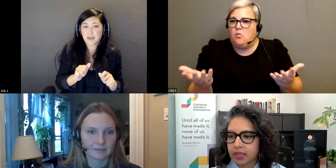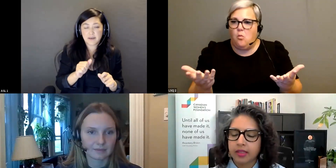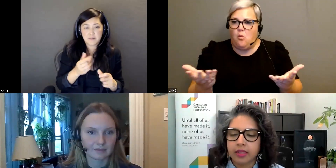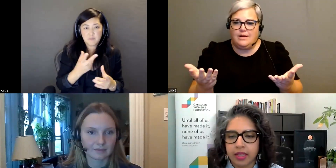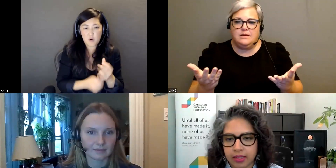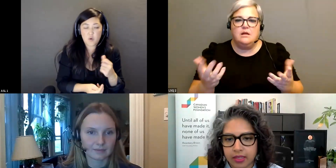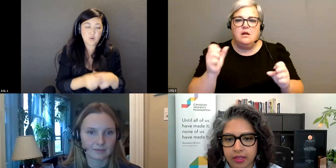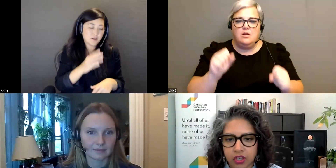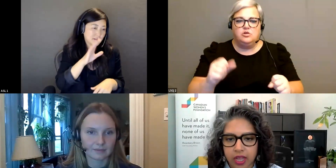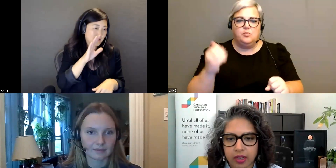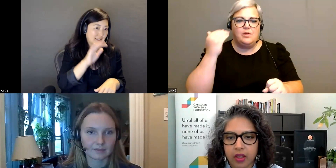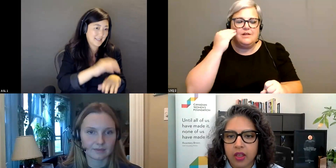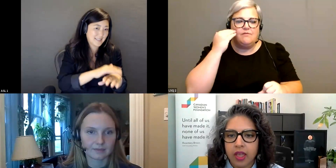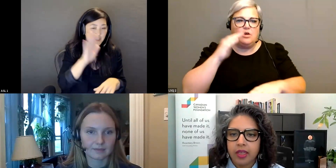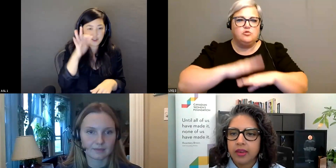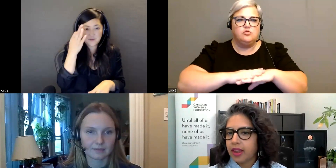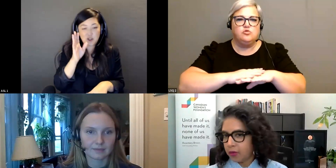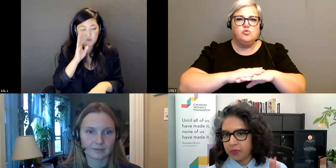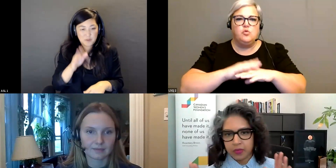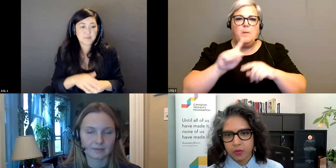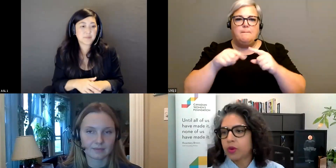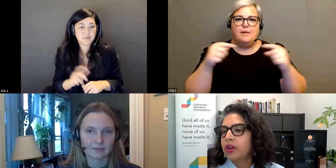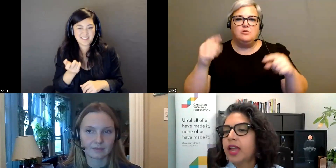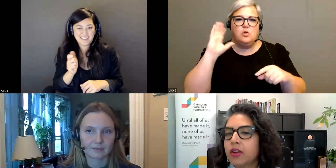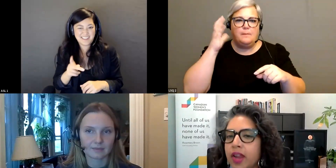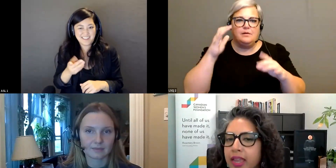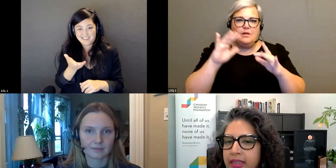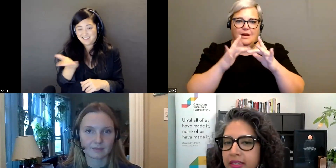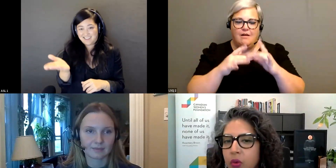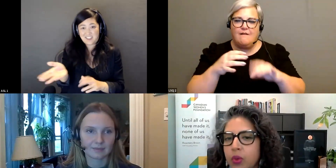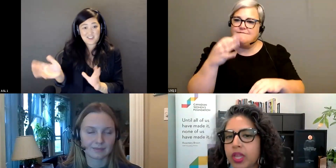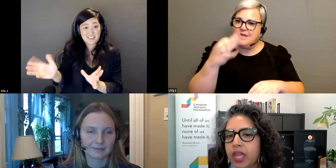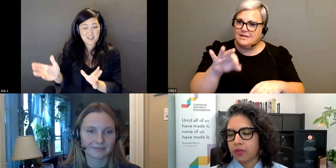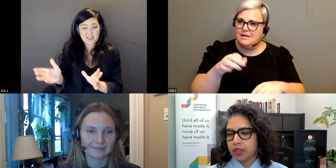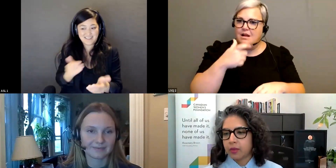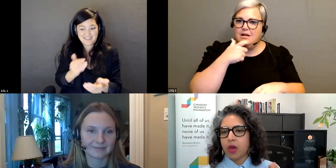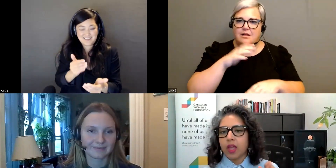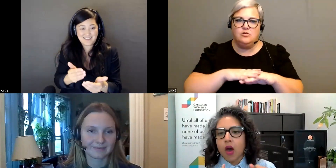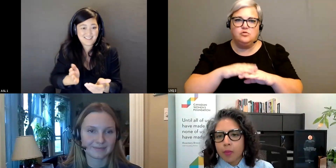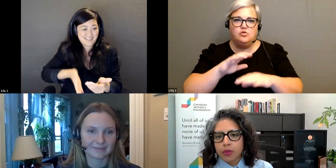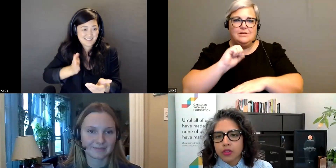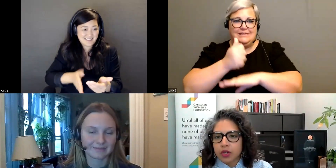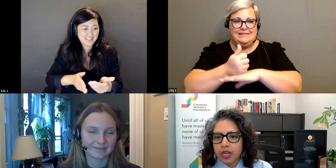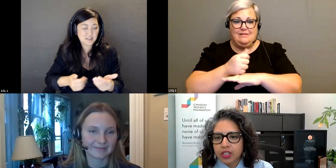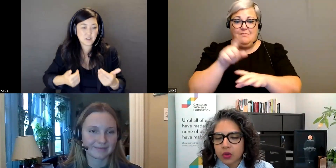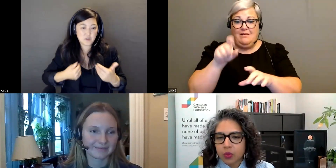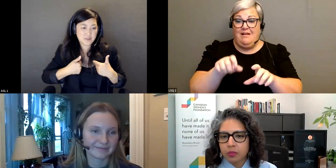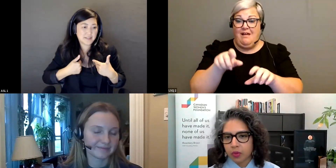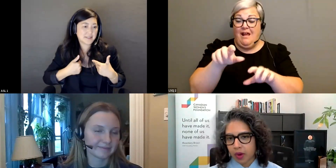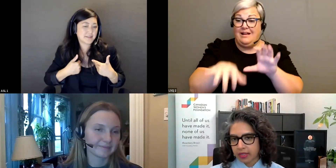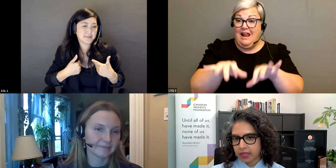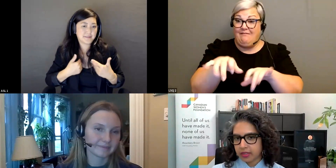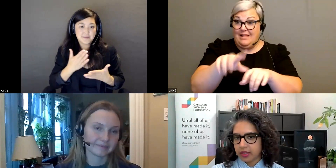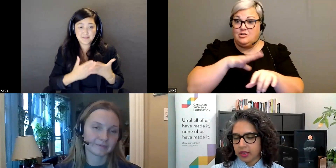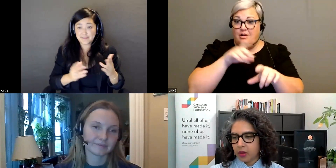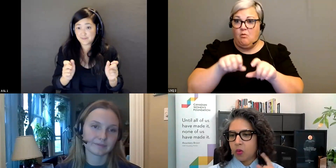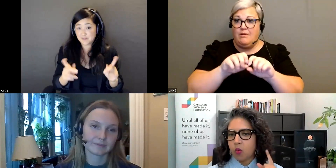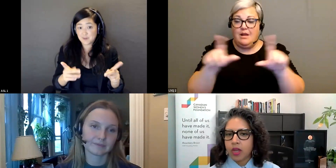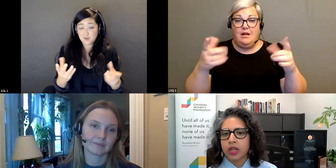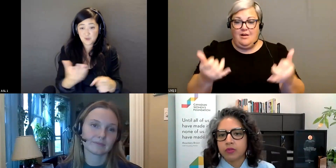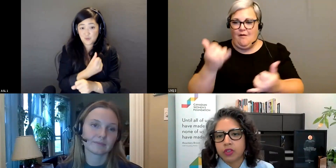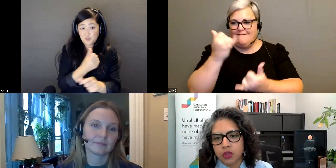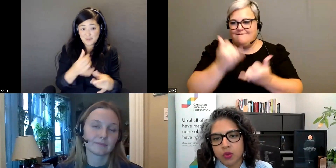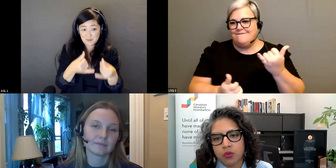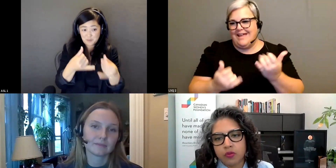Vous pouvez en savoir davantage au sujet de nos balado-diffusions français et en anglais sur notre site web. Le lien est dans la boîte de clavardage. Nous en sommes à la fin de